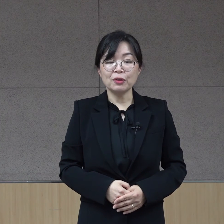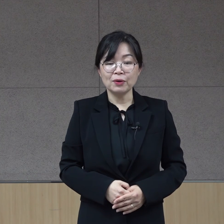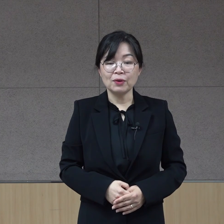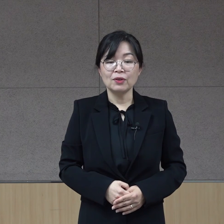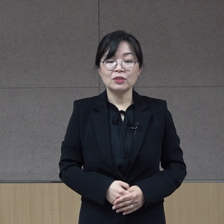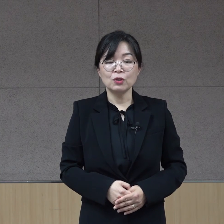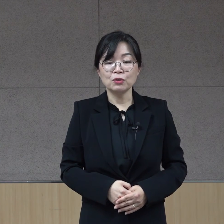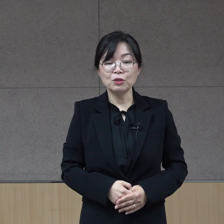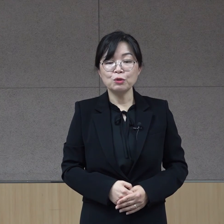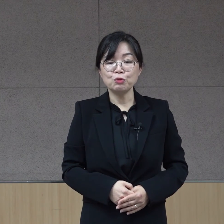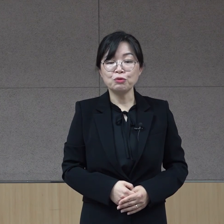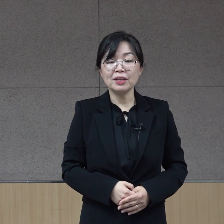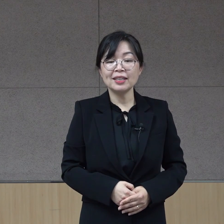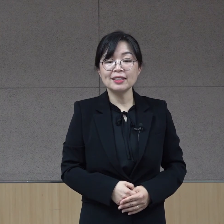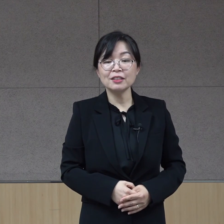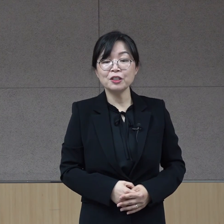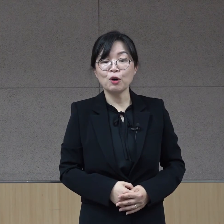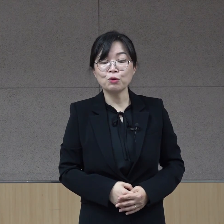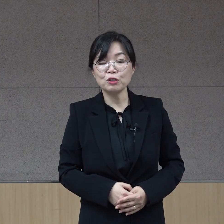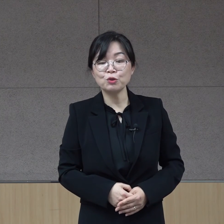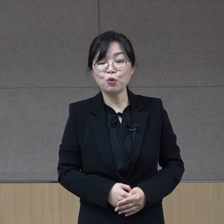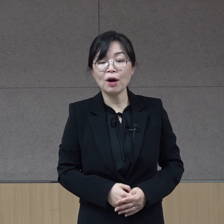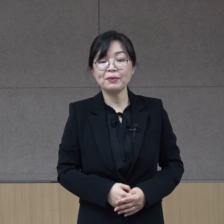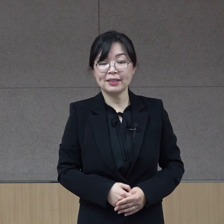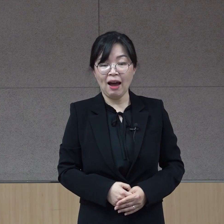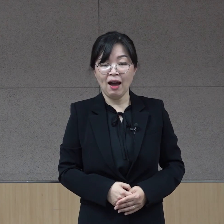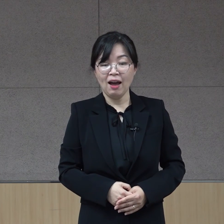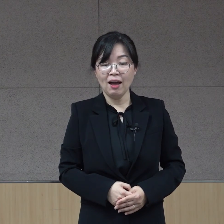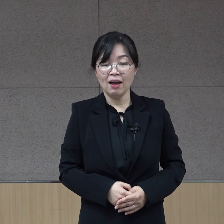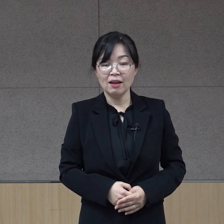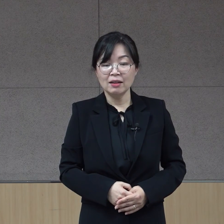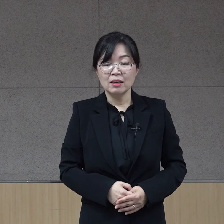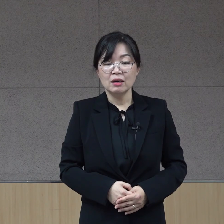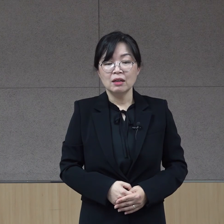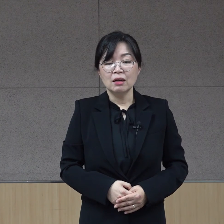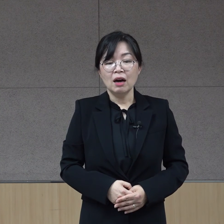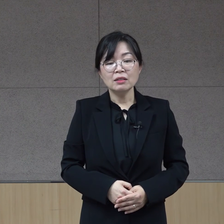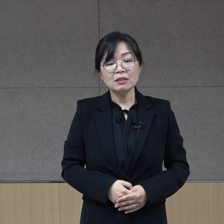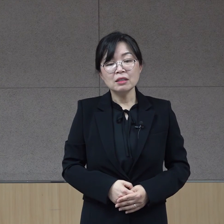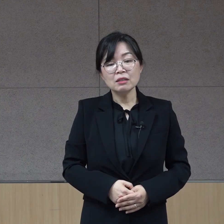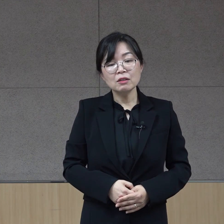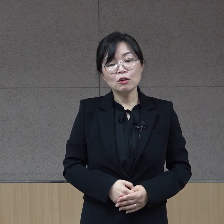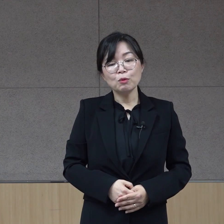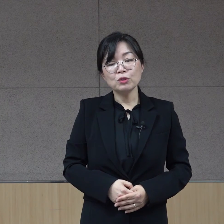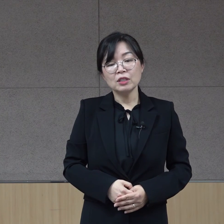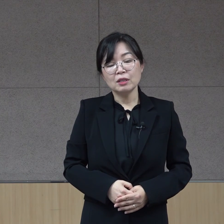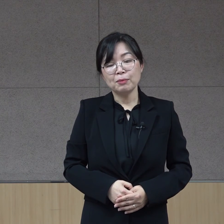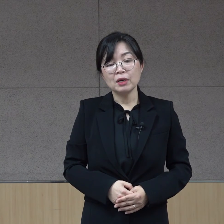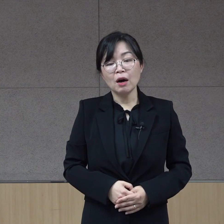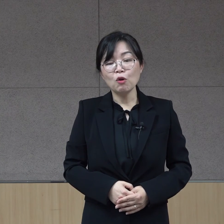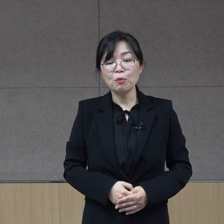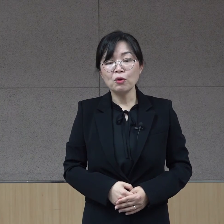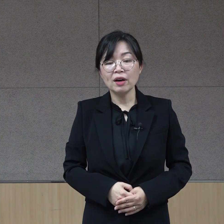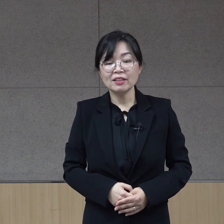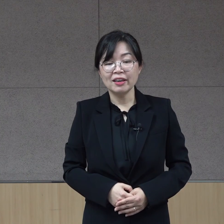그렇군요. 저는 눈 내리는 겨울을 좋아합니다. 하늘이 흐린 걸 보니 비가 올